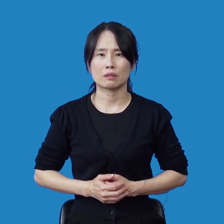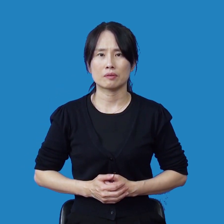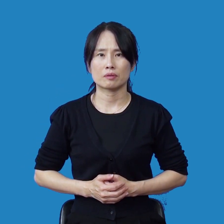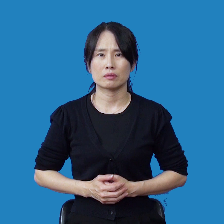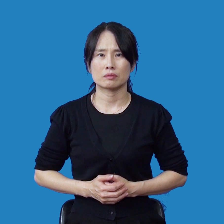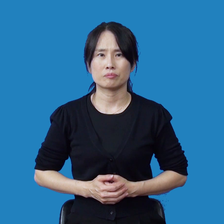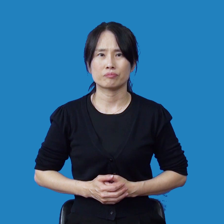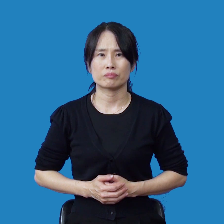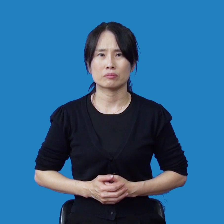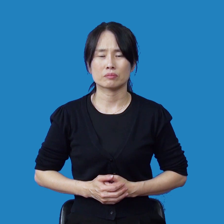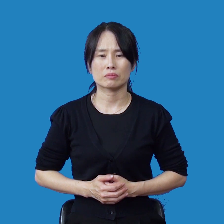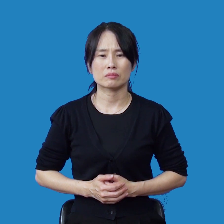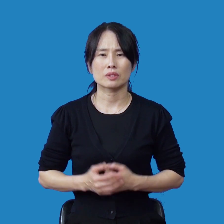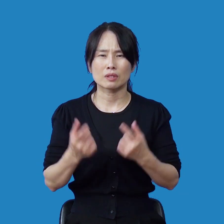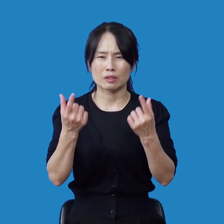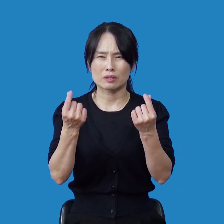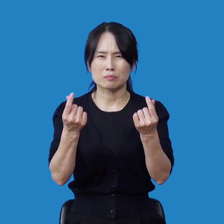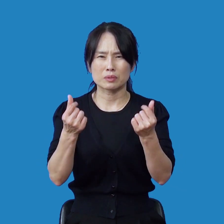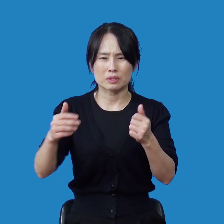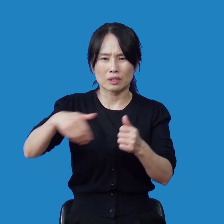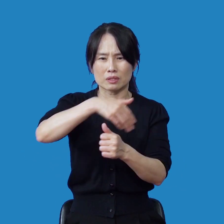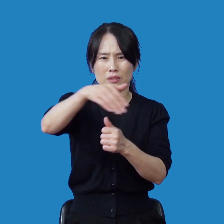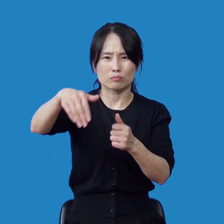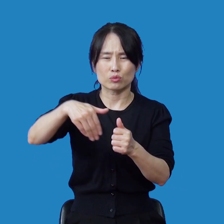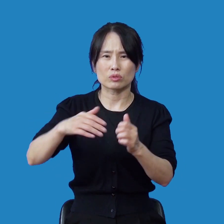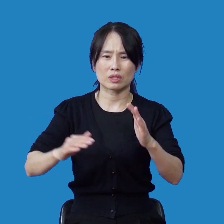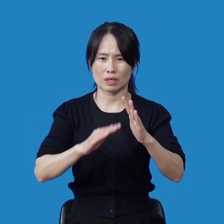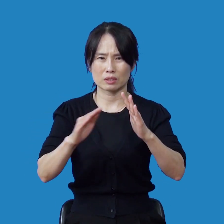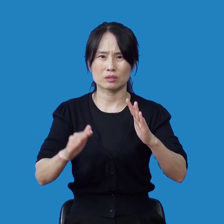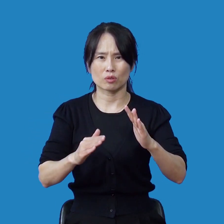그런 가정이 우리 주위에 얼마나 많겠습니까?